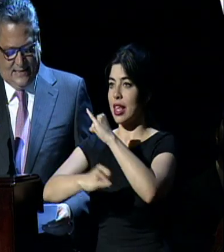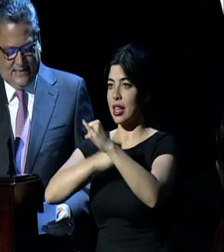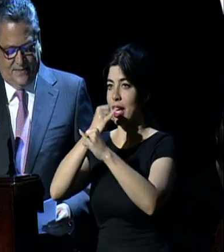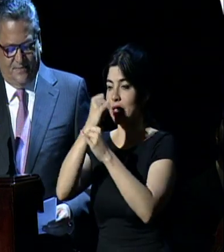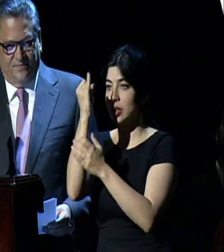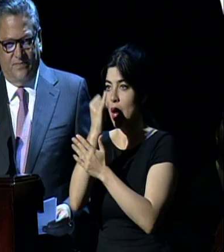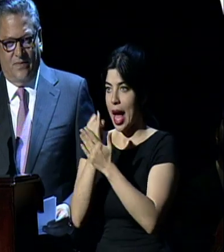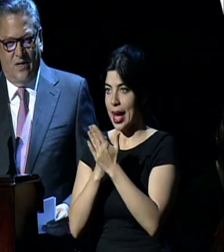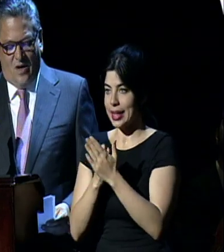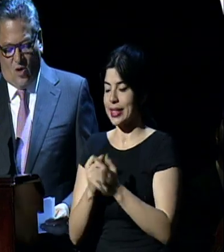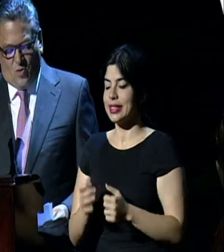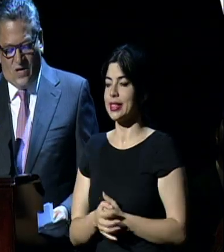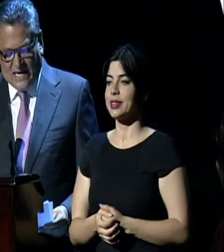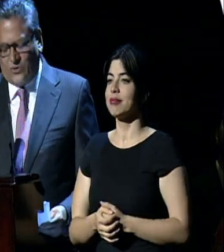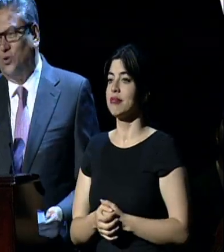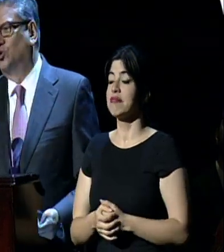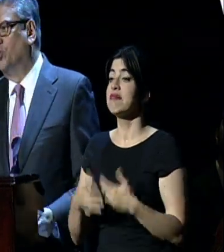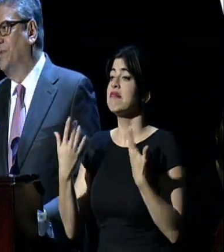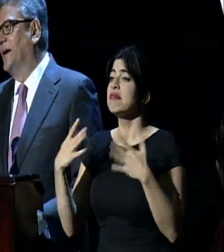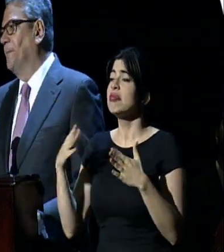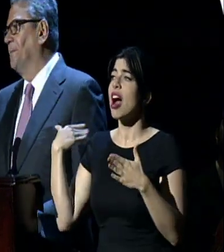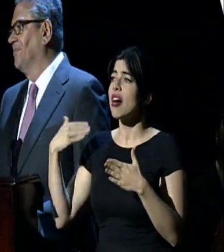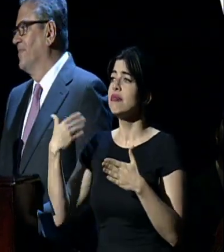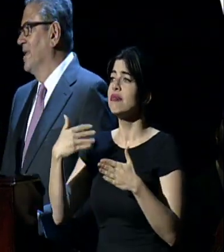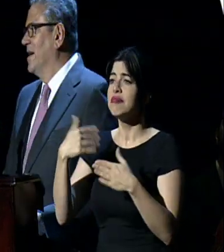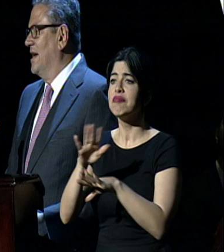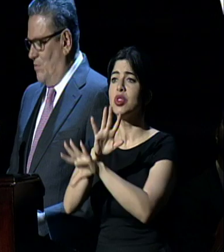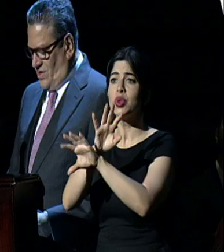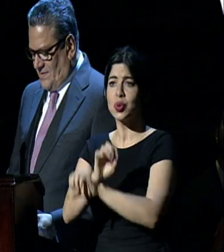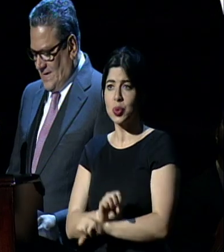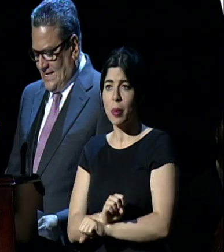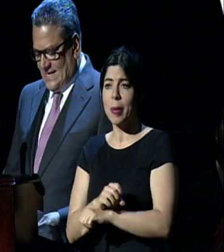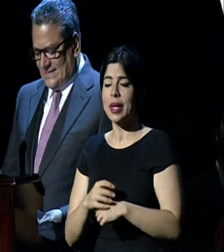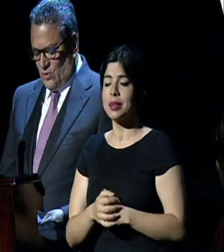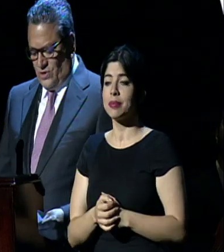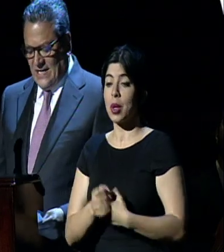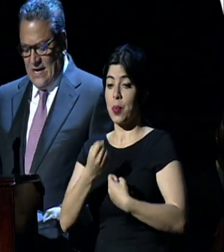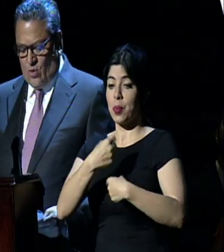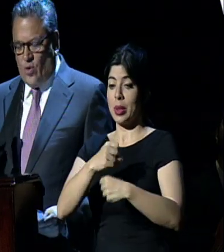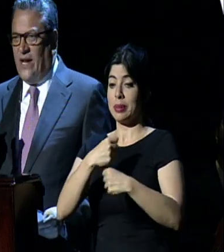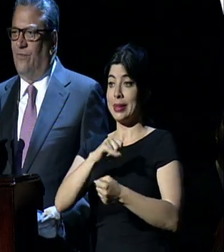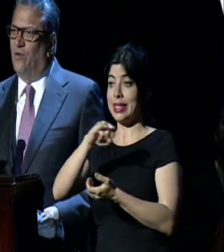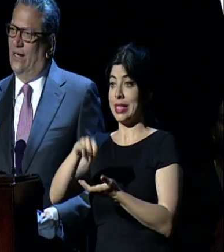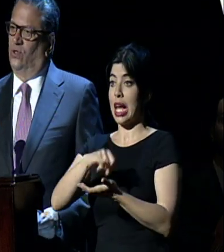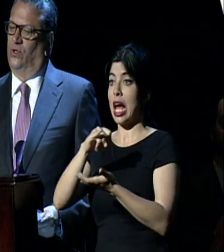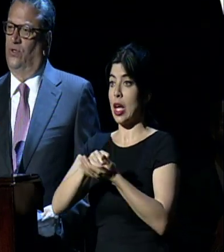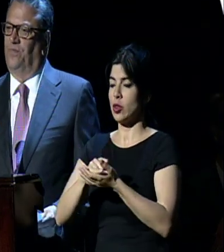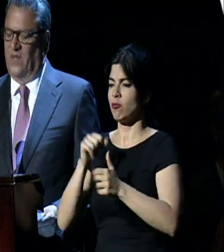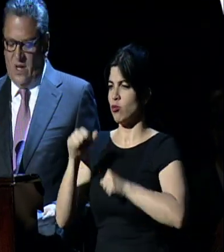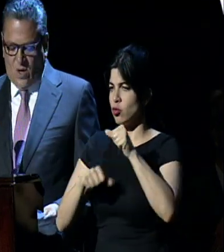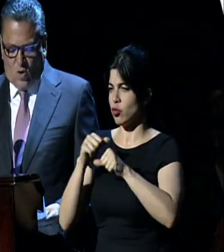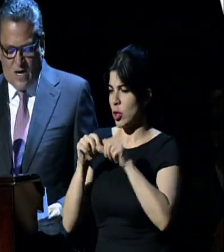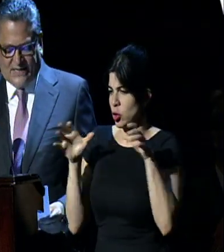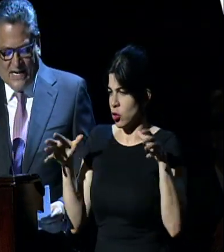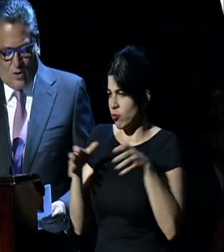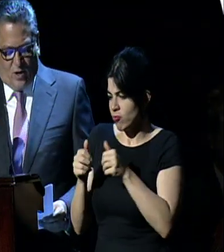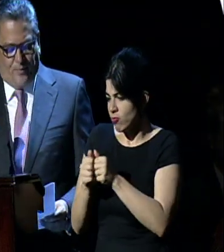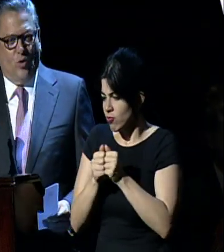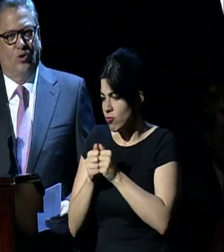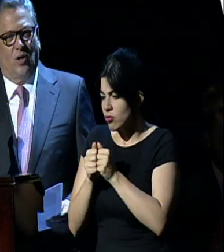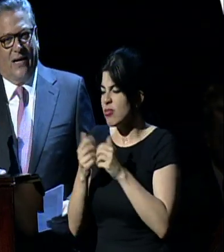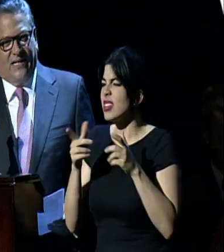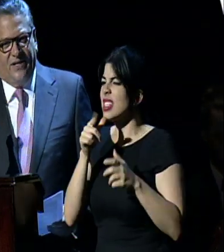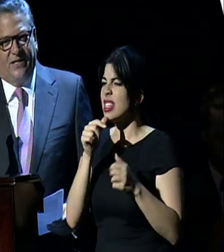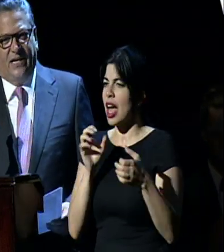las Artes. Como ya es costumbre, la Municipalidad de San José une esfuerzos con el Centro